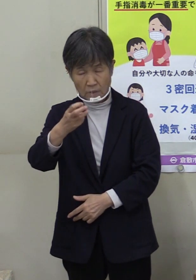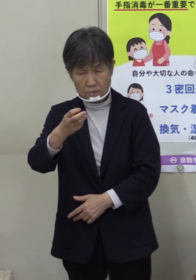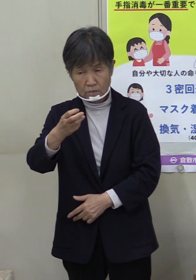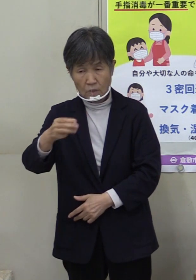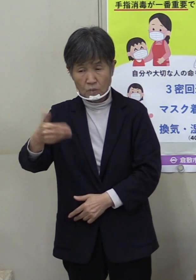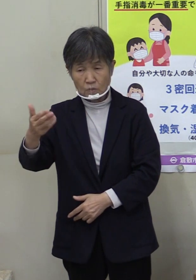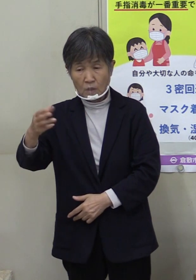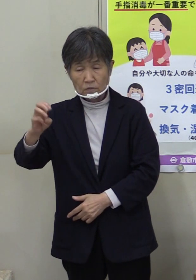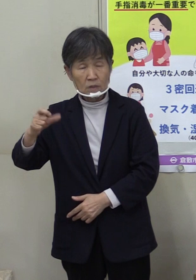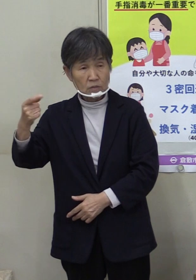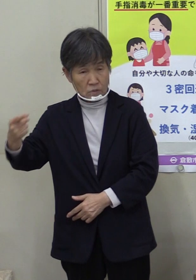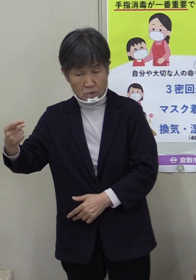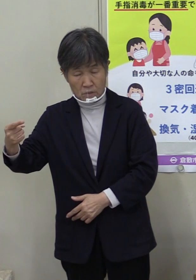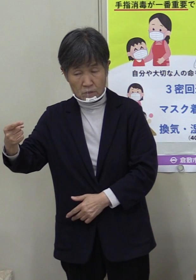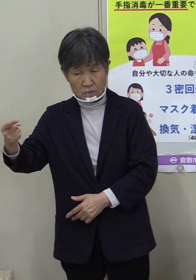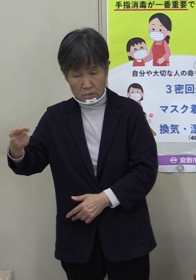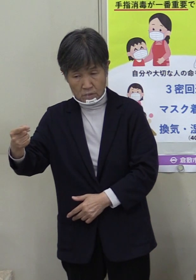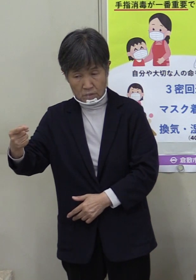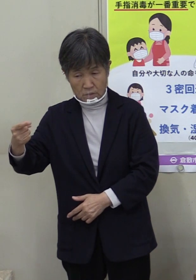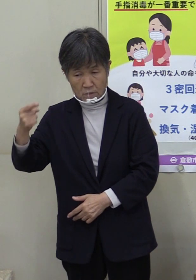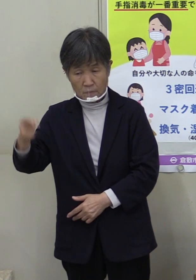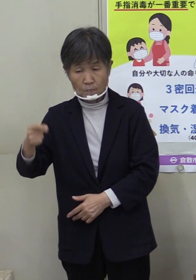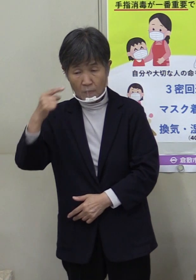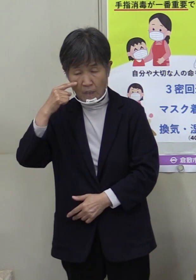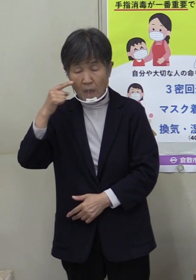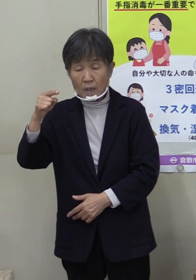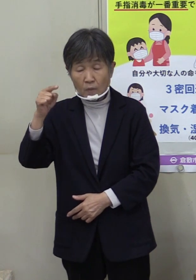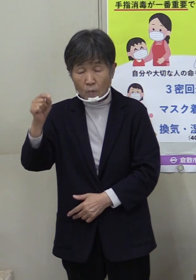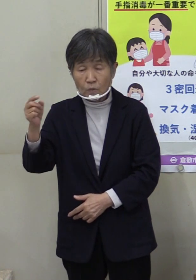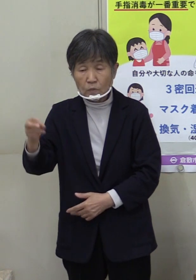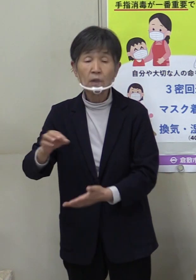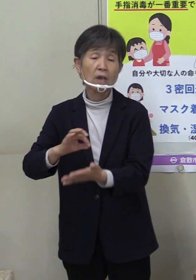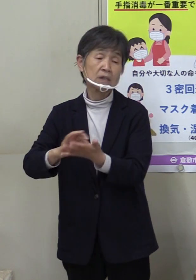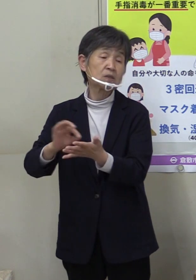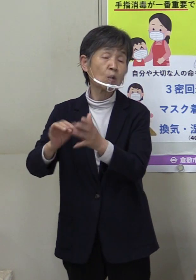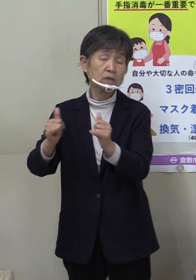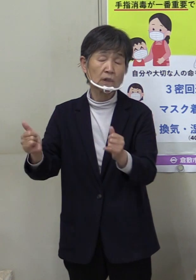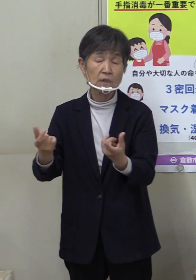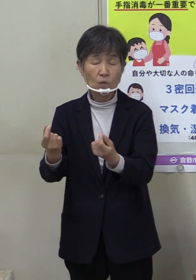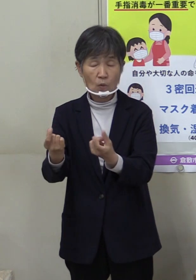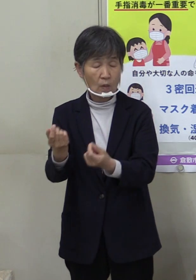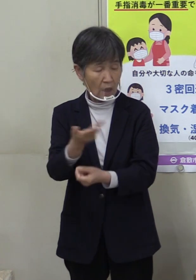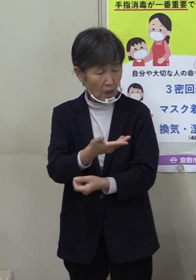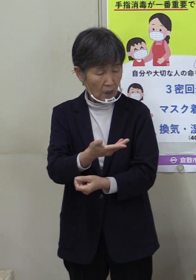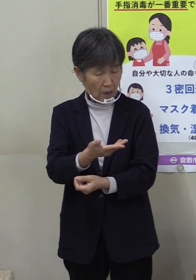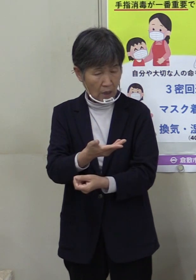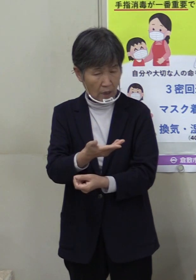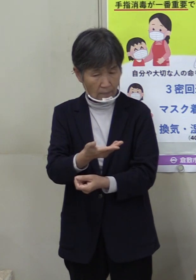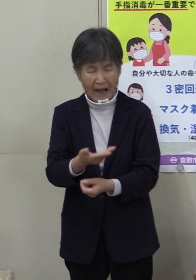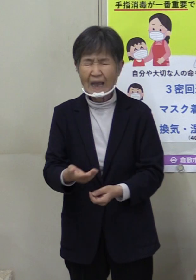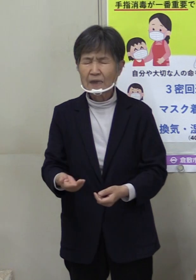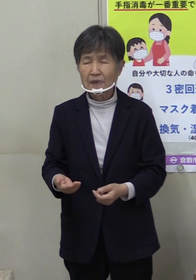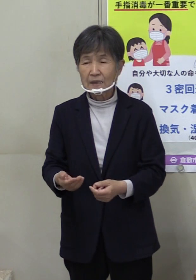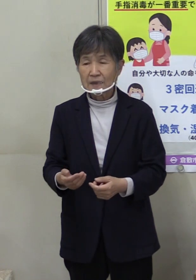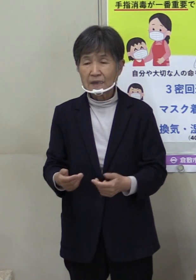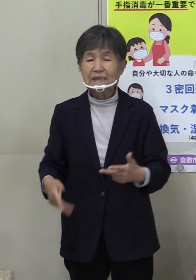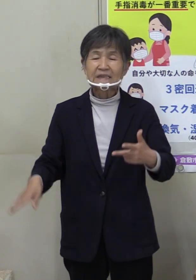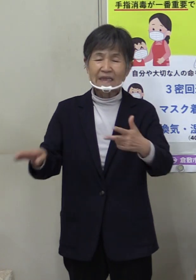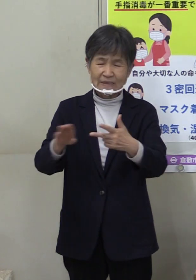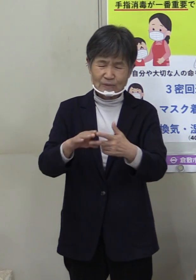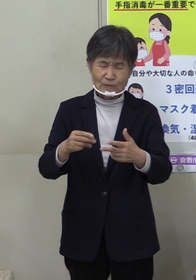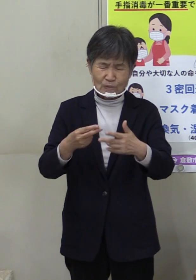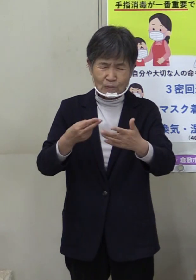939、931等の3例目、いずれもこれは高齢者福祉施設の利用者ということですか？ はい、そうでございます。 入所者とか、また何回か前